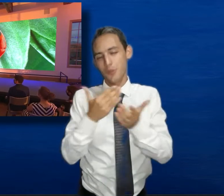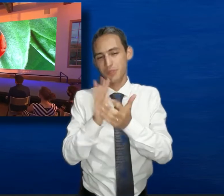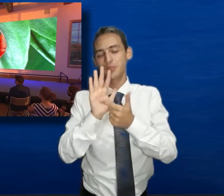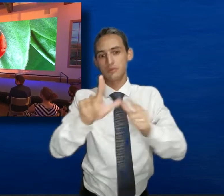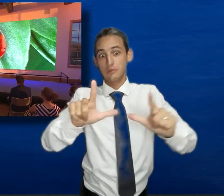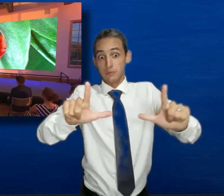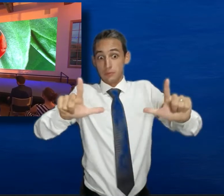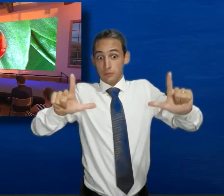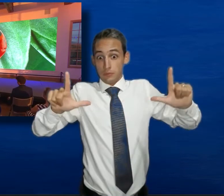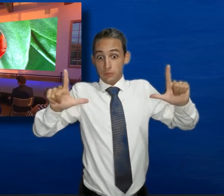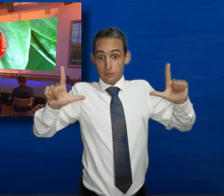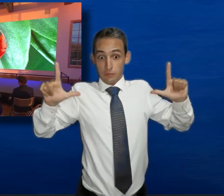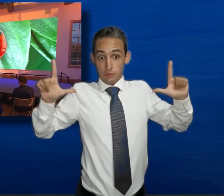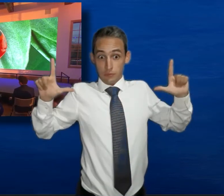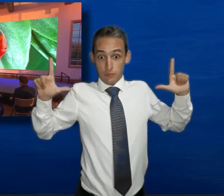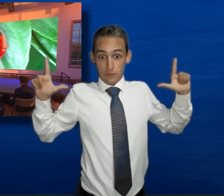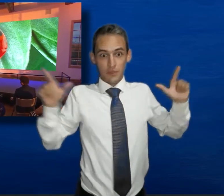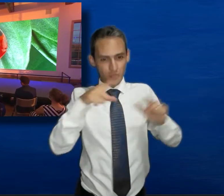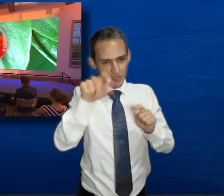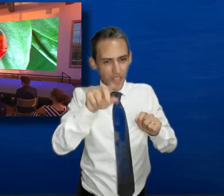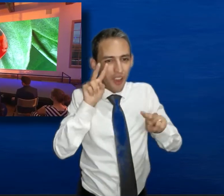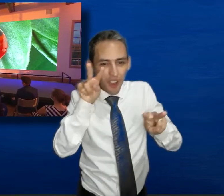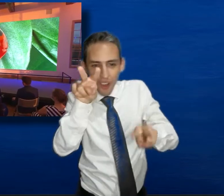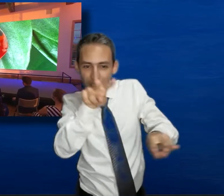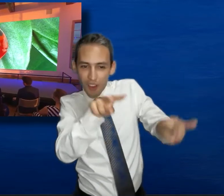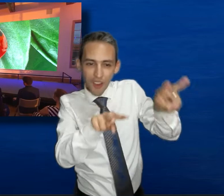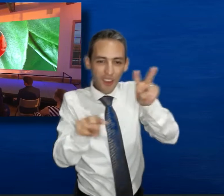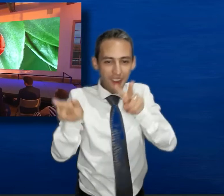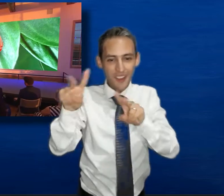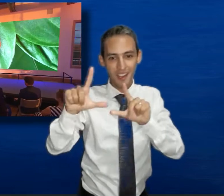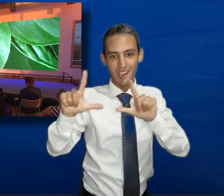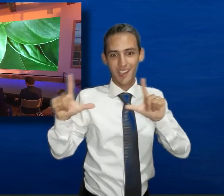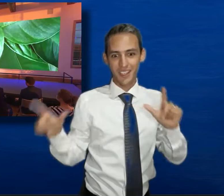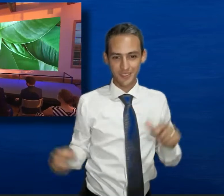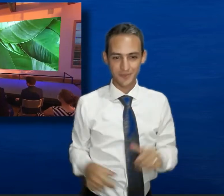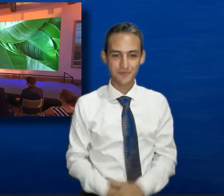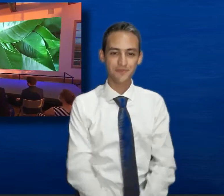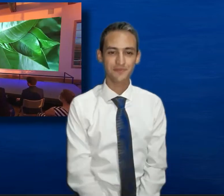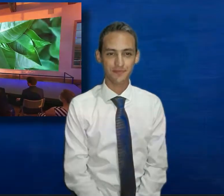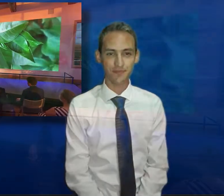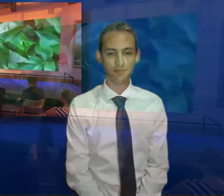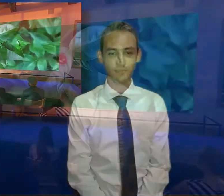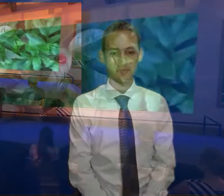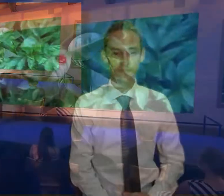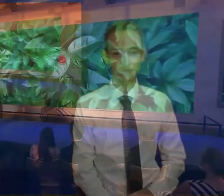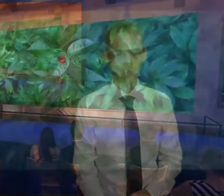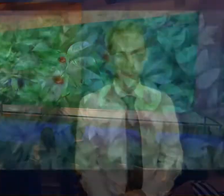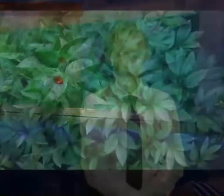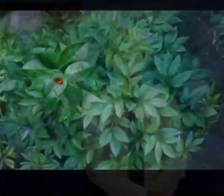acham? Vamos dar uma olhada na sequência, conforme ela se desenrola. Então, prestem atenção.